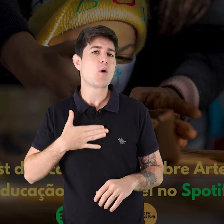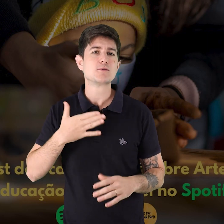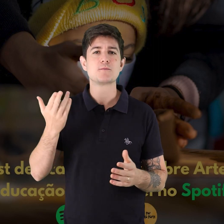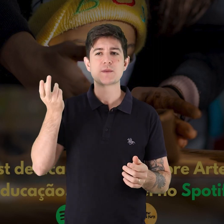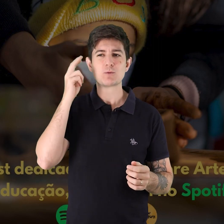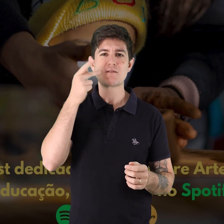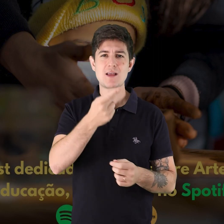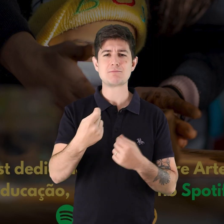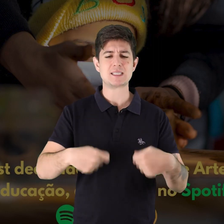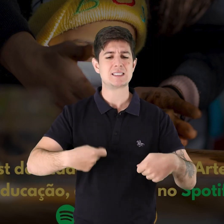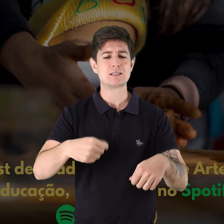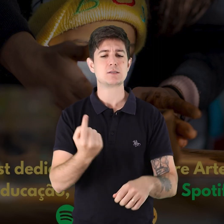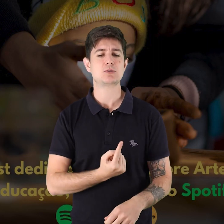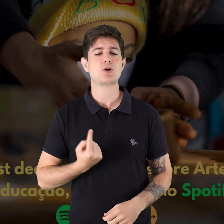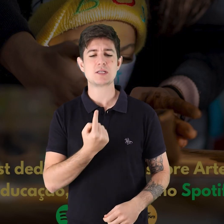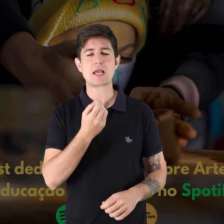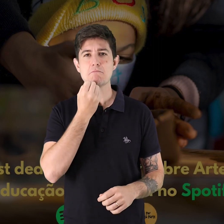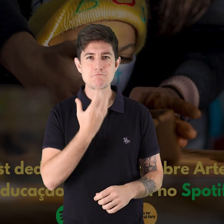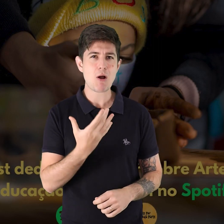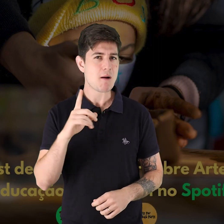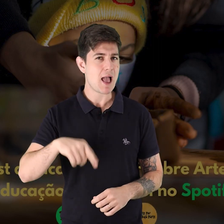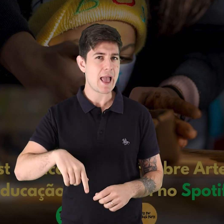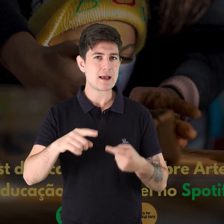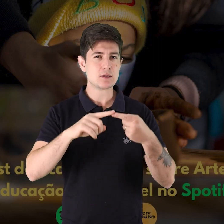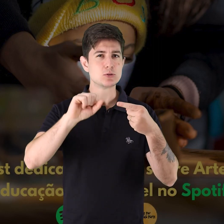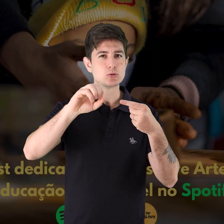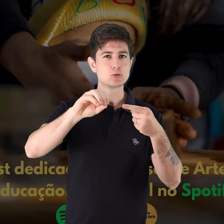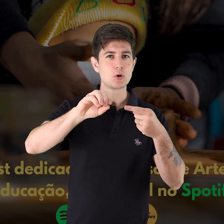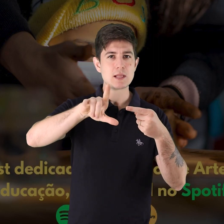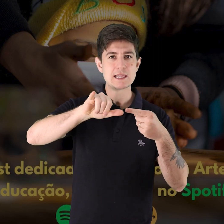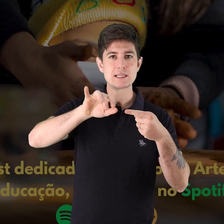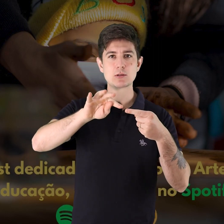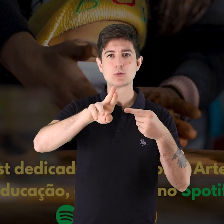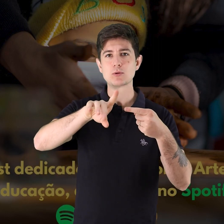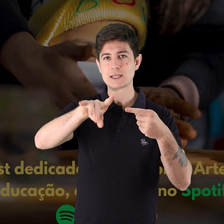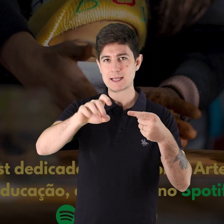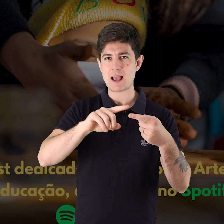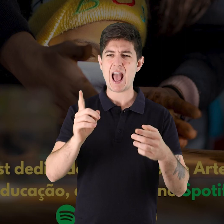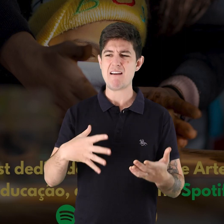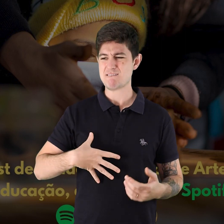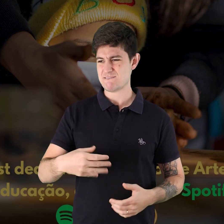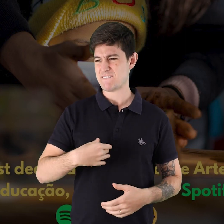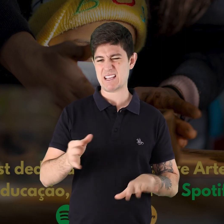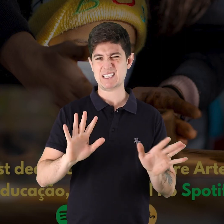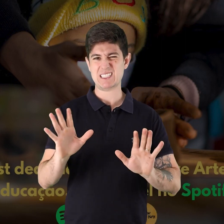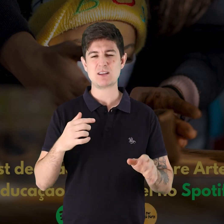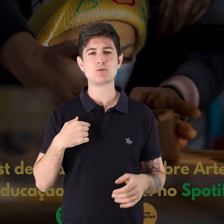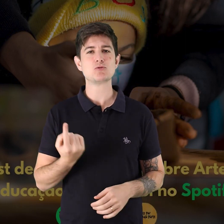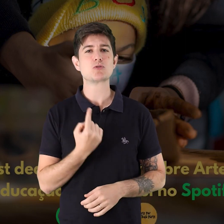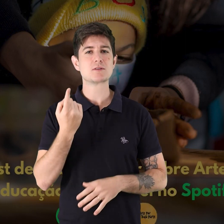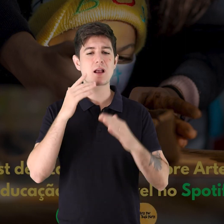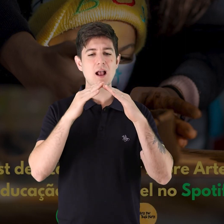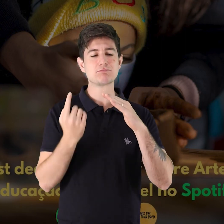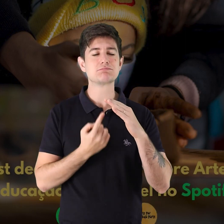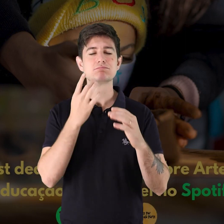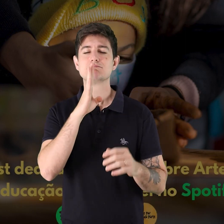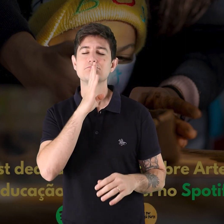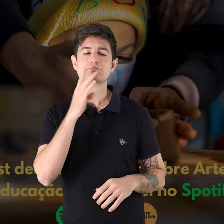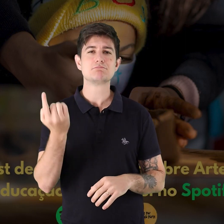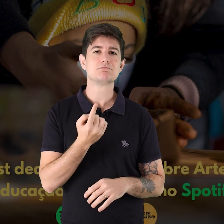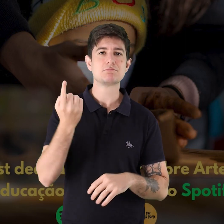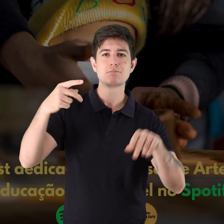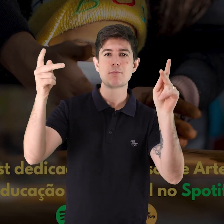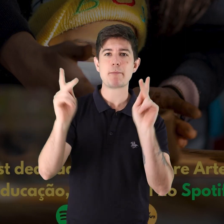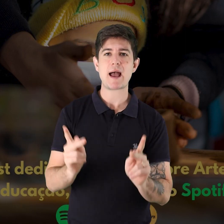estar sozinho. A nossa cultura tem pregado muito isso, né? Olha, o não ter mais filhos, ficar mais no